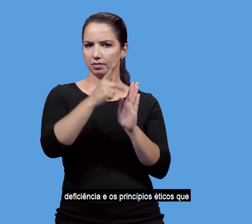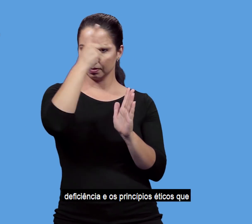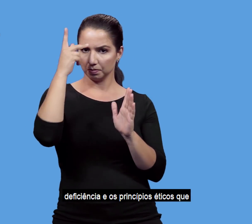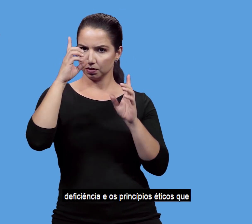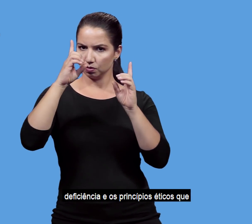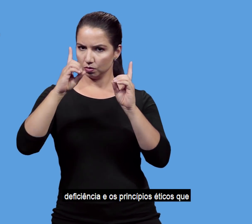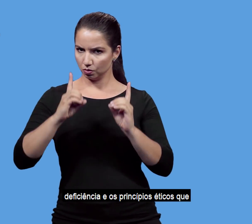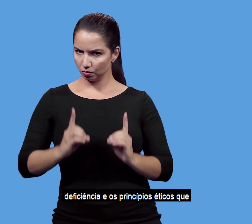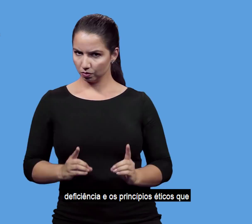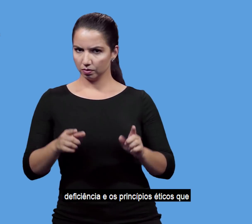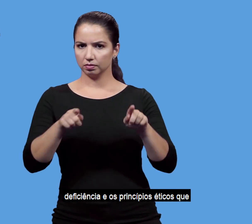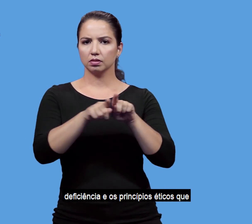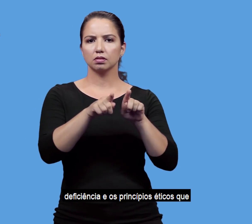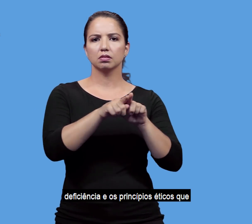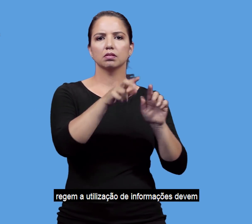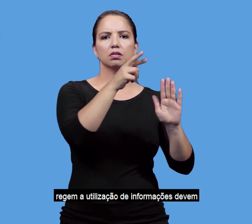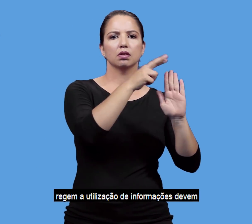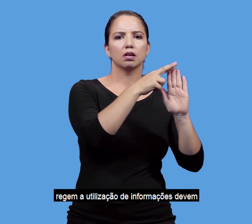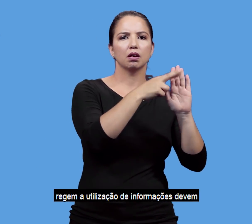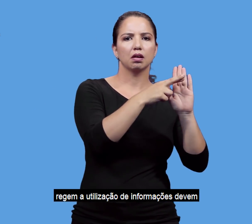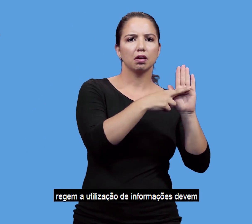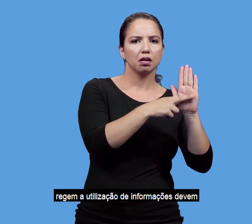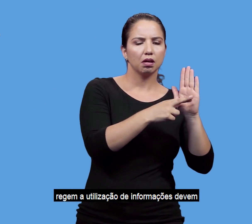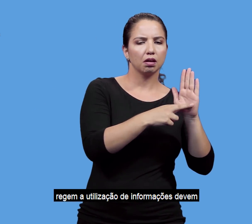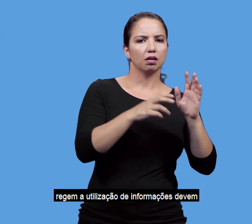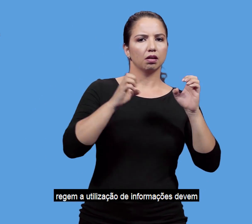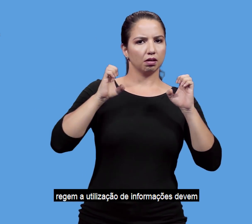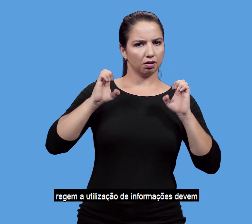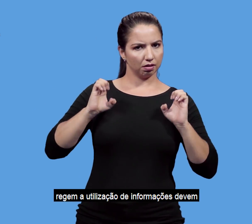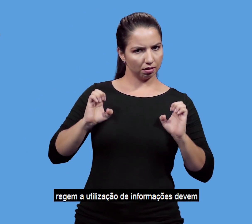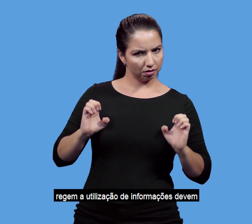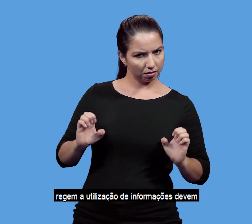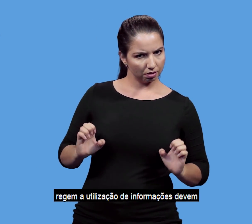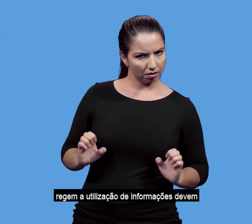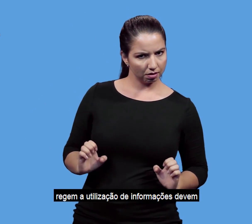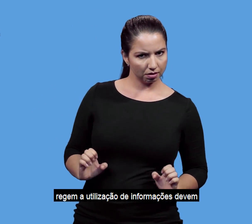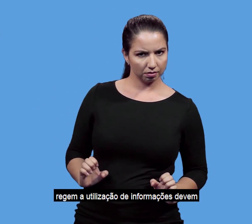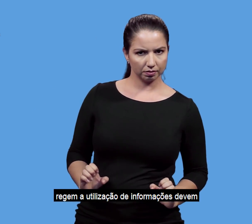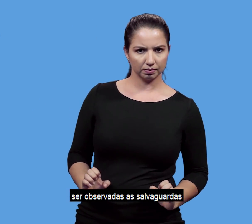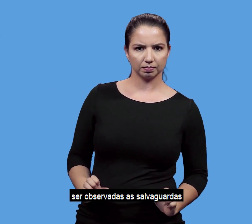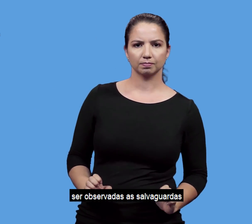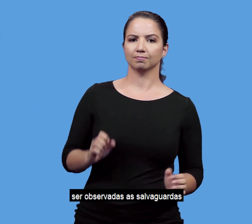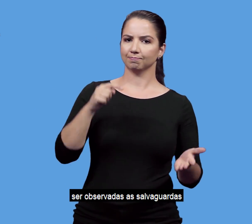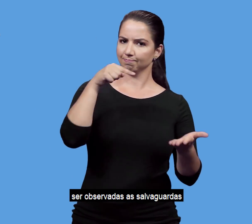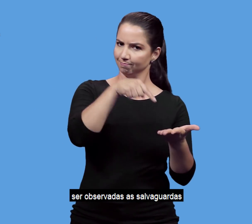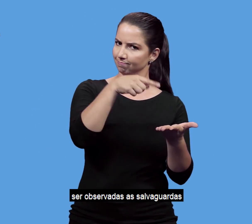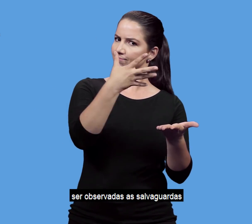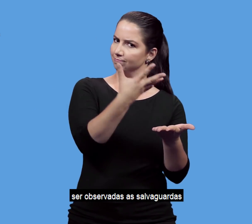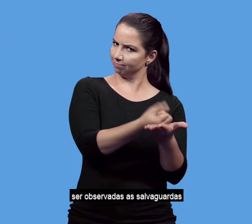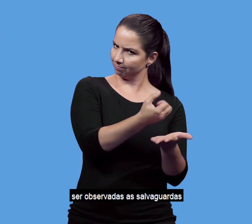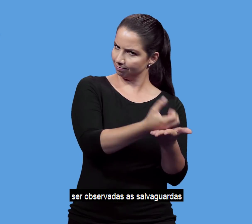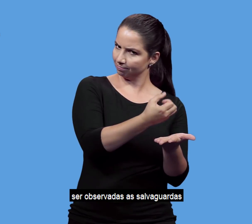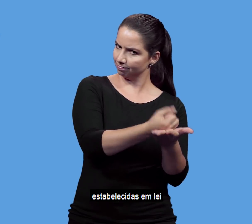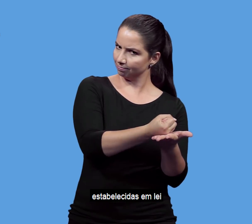princípios éticos que regem a utilização de informações devem ser observadas as salvaguardas estabelecidas